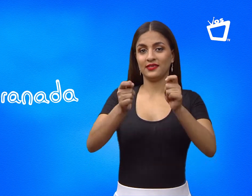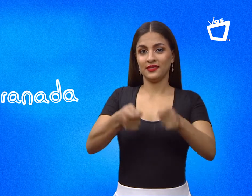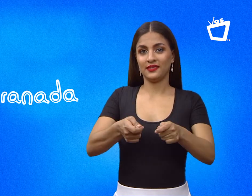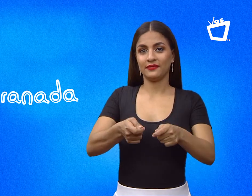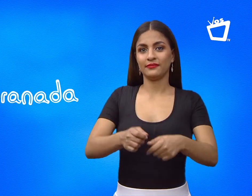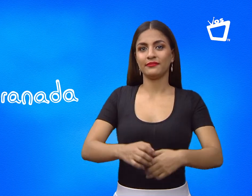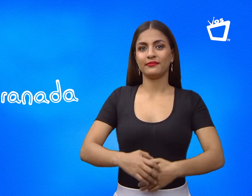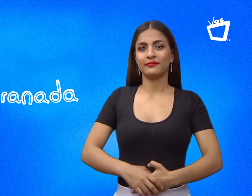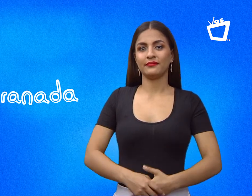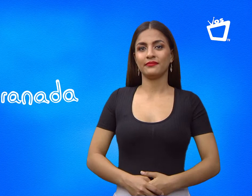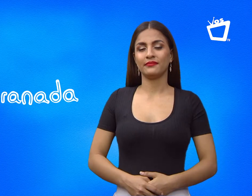Granada.